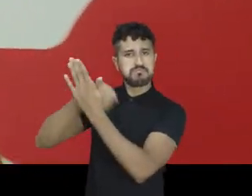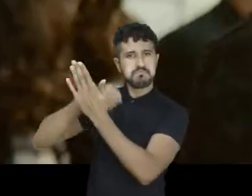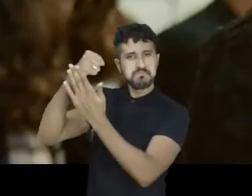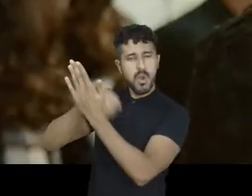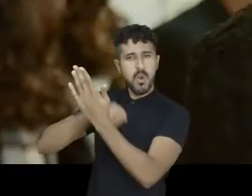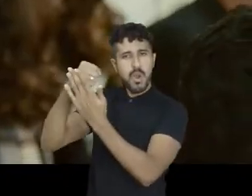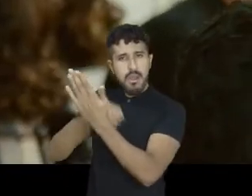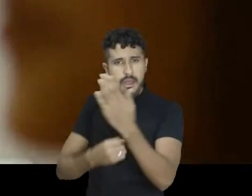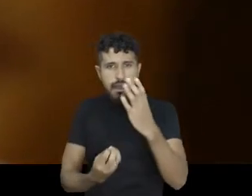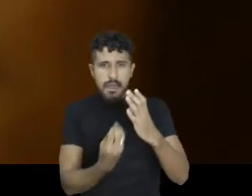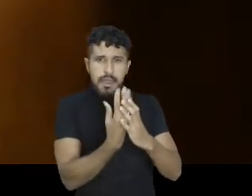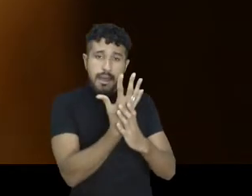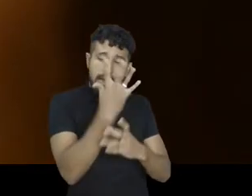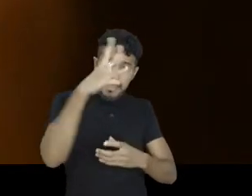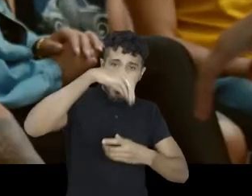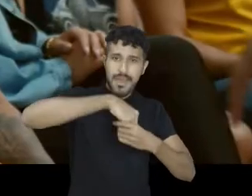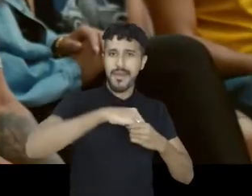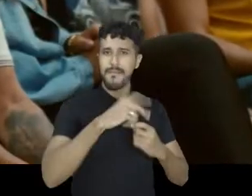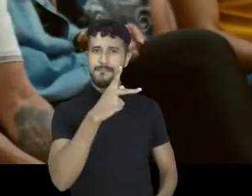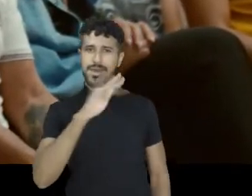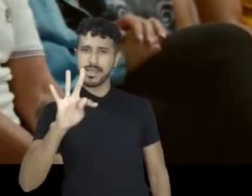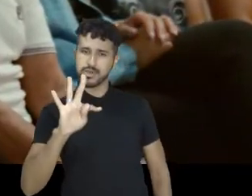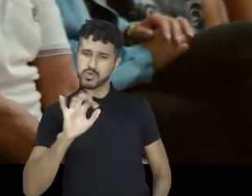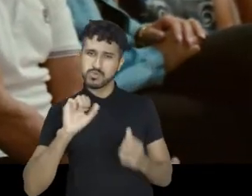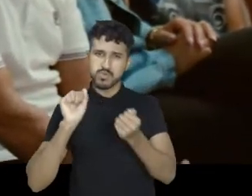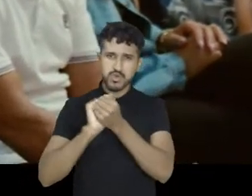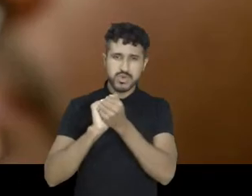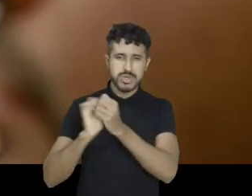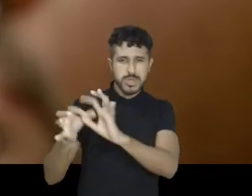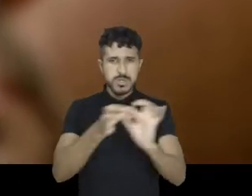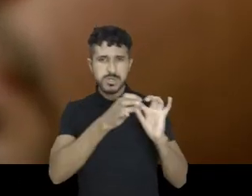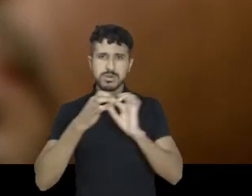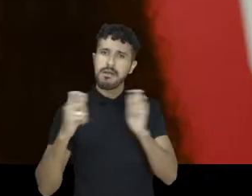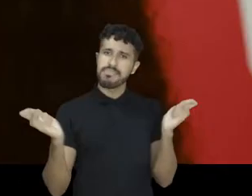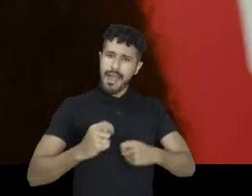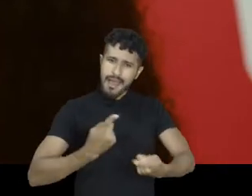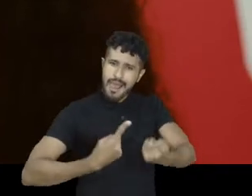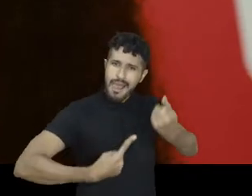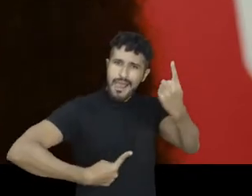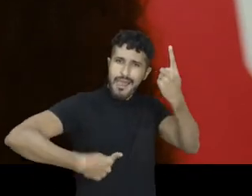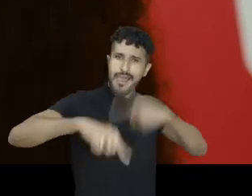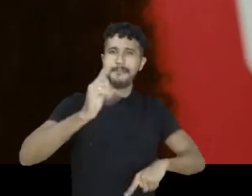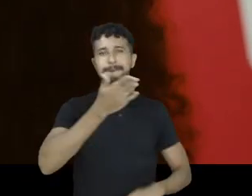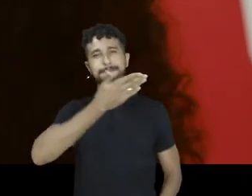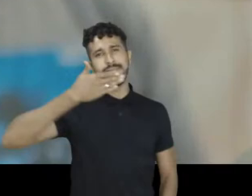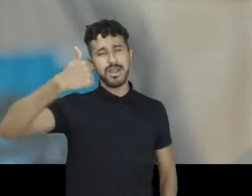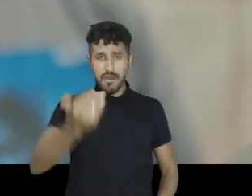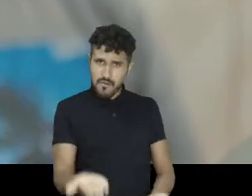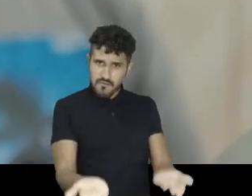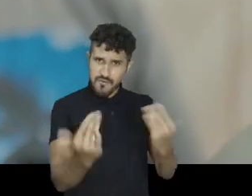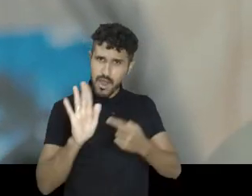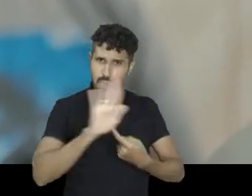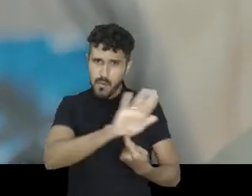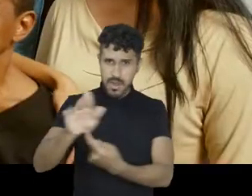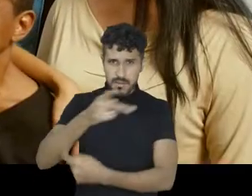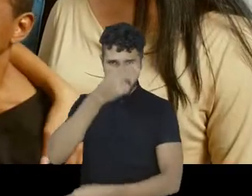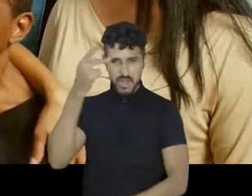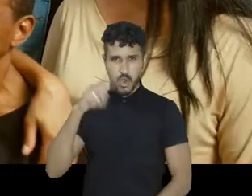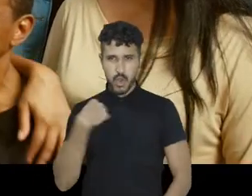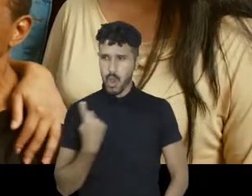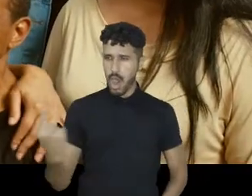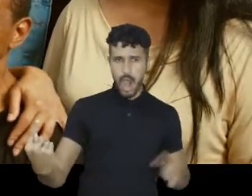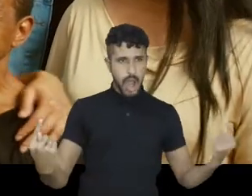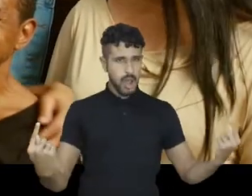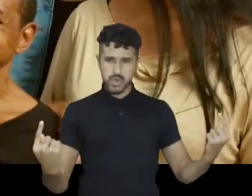ao Partido dos Trabalhadores. Juntos, temos o poder de mudar as coisas para melhor. Venha mostrar a todos que não andamos